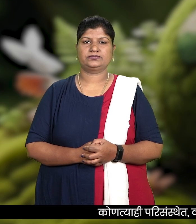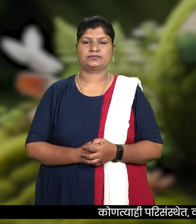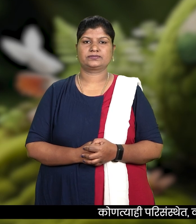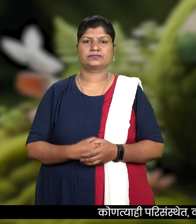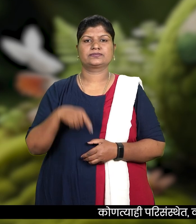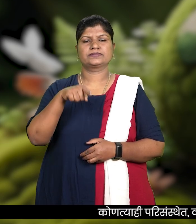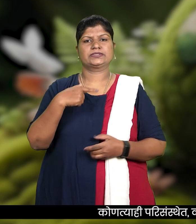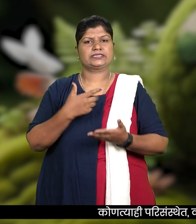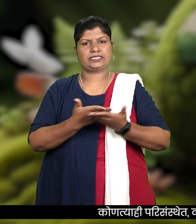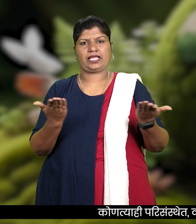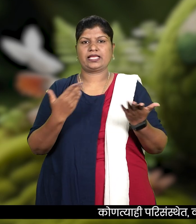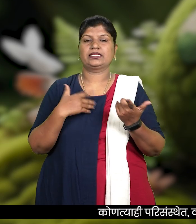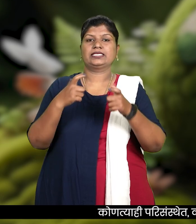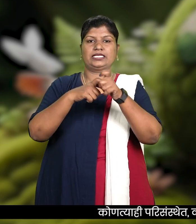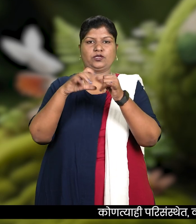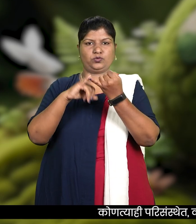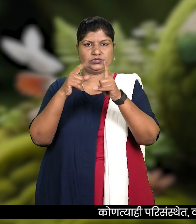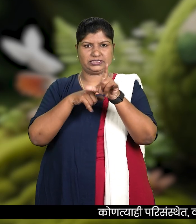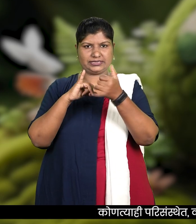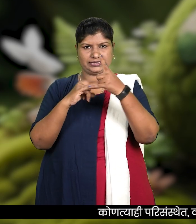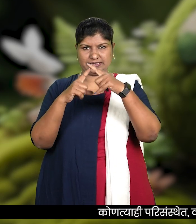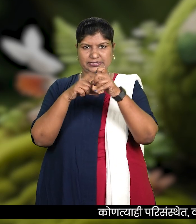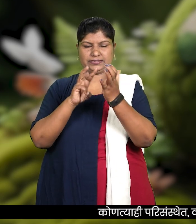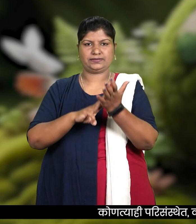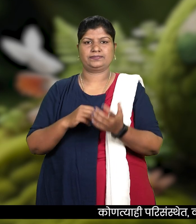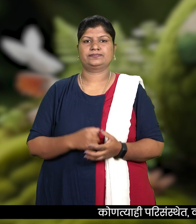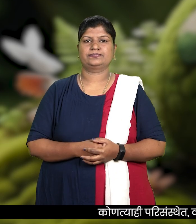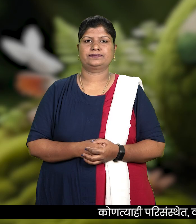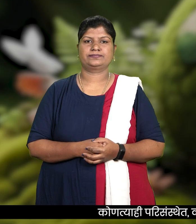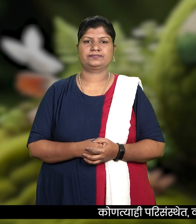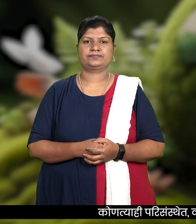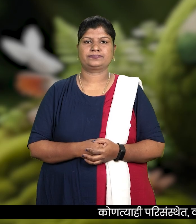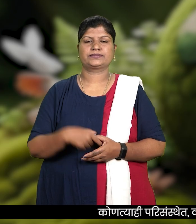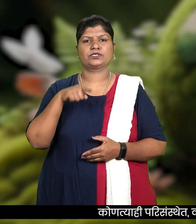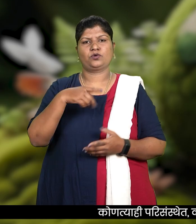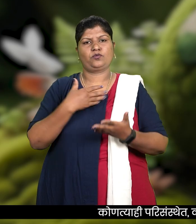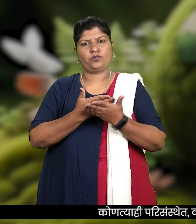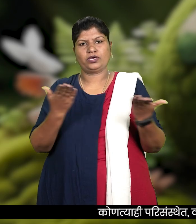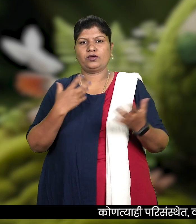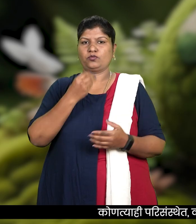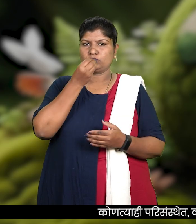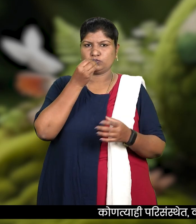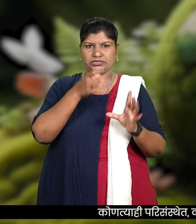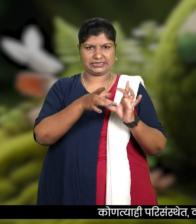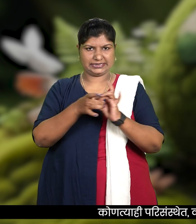कोणत्याही परिसंस्थेत कोणत्याही अन्न साखळीसाठी ऊर्जेचा पिरामिड नेहमी सरळ असते.